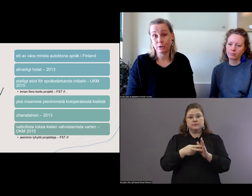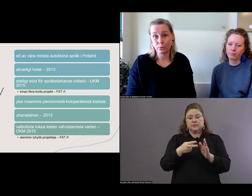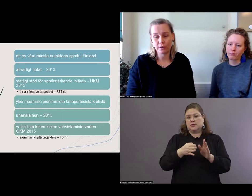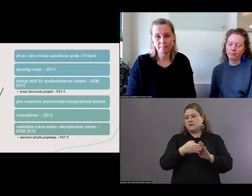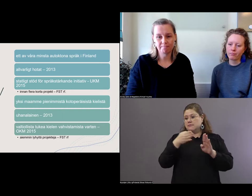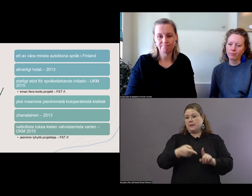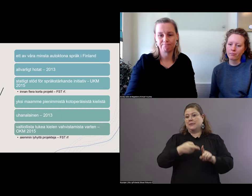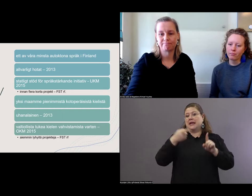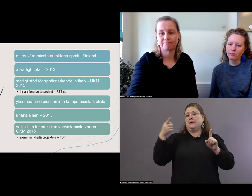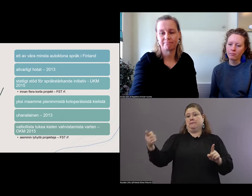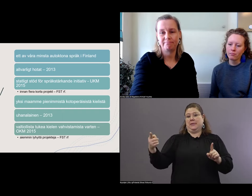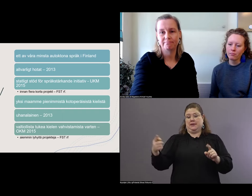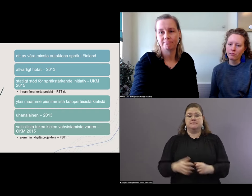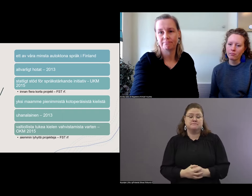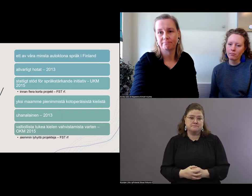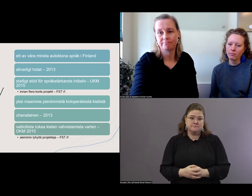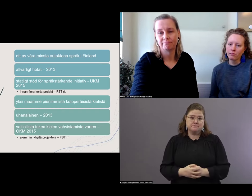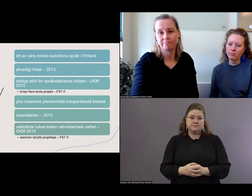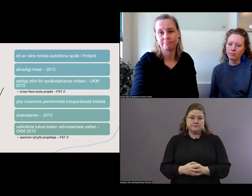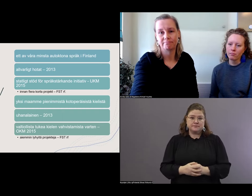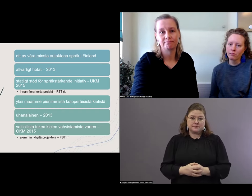ei niin lyhyitä.